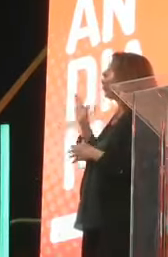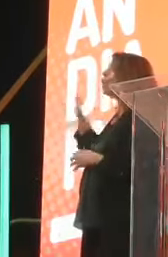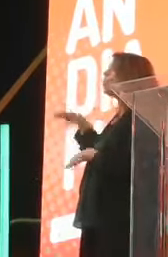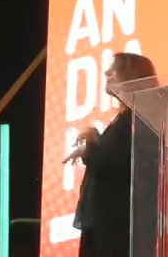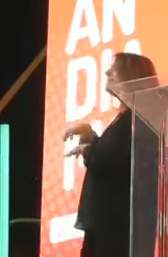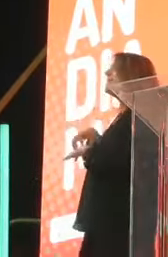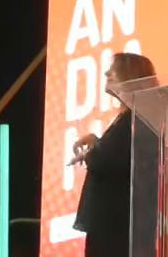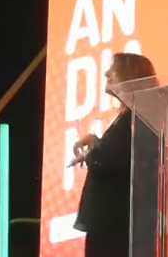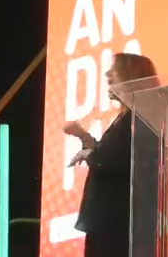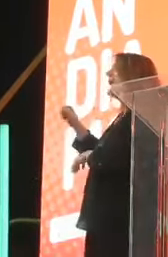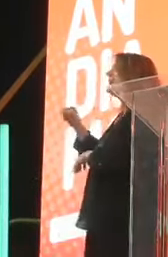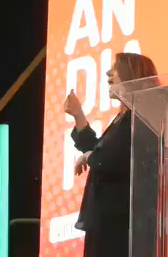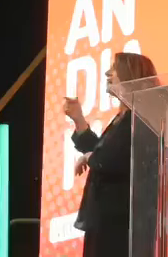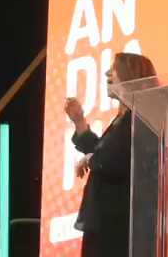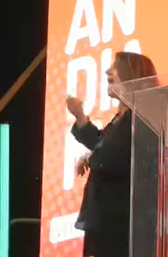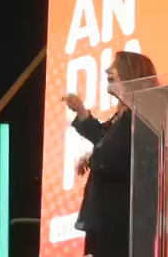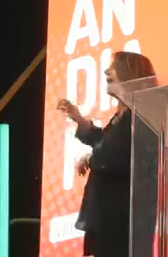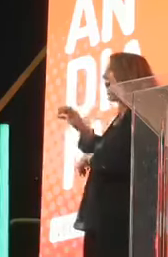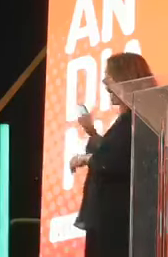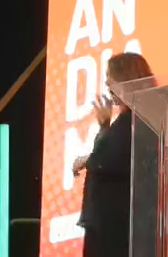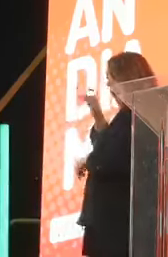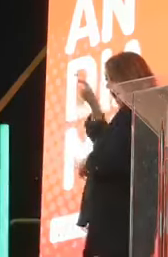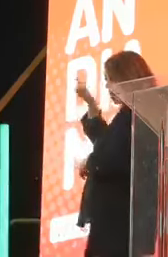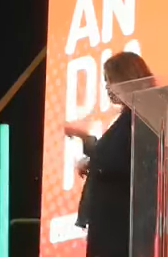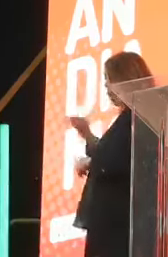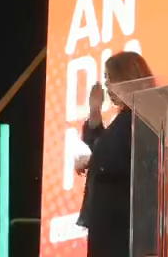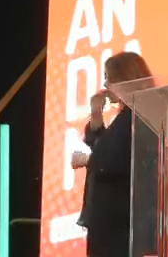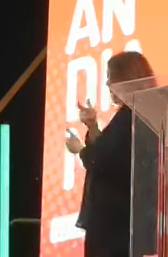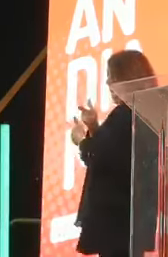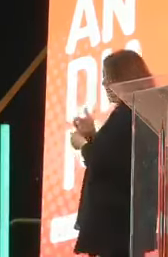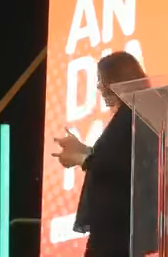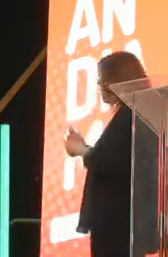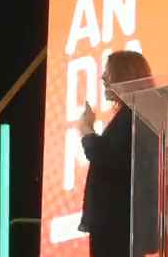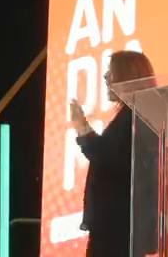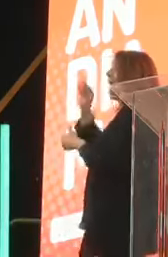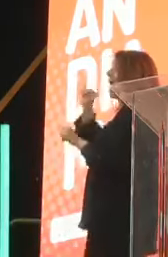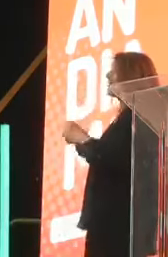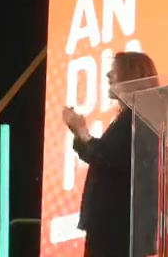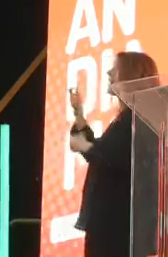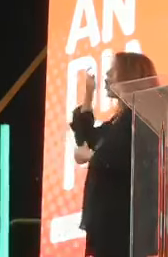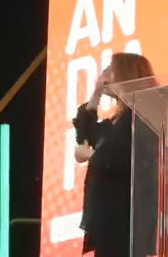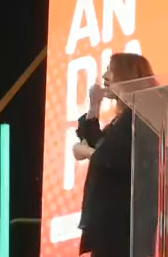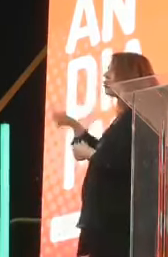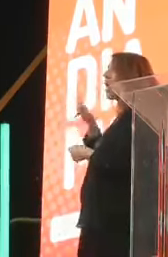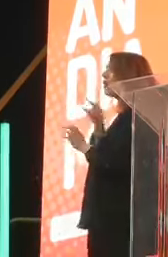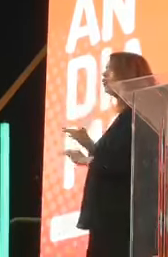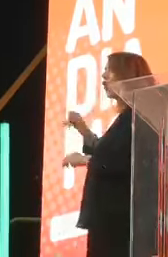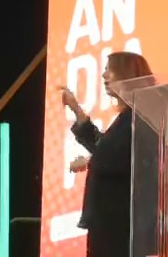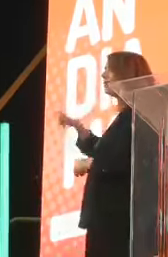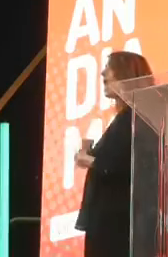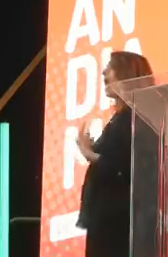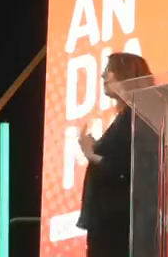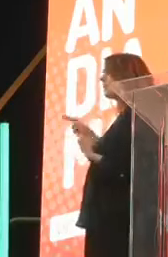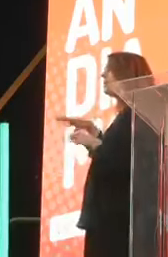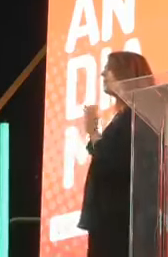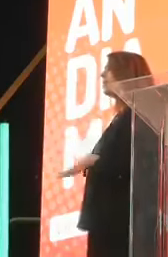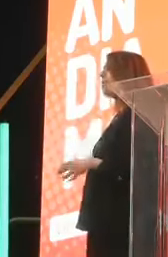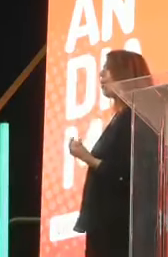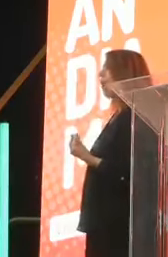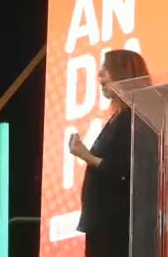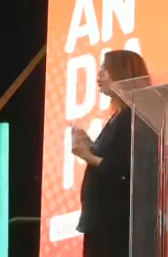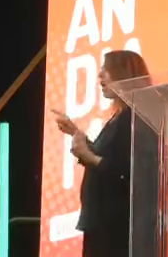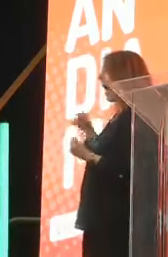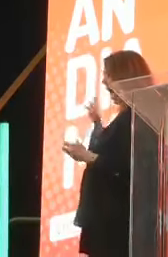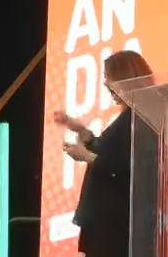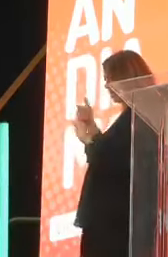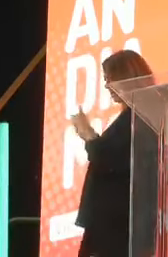ministra Santanchè, accusata di truffa aggravata ai danni dello Stato. Stiamo ancora aspettando che si dimetta, visto la gravità delle